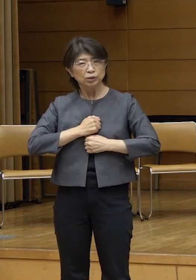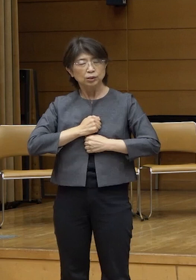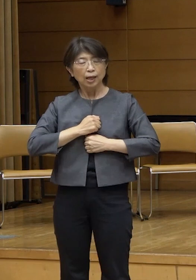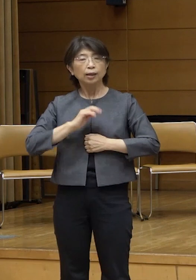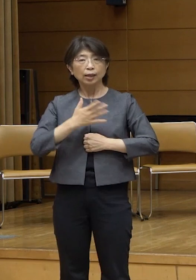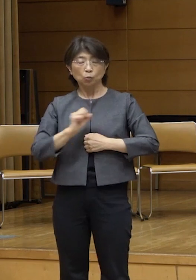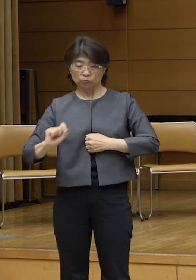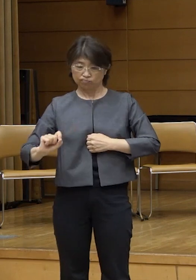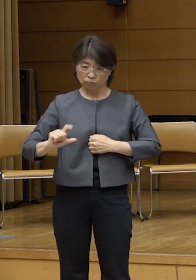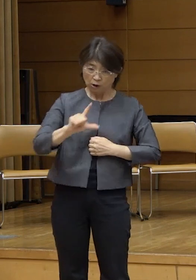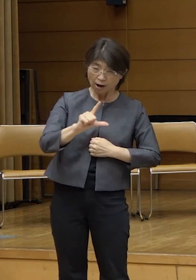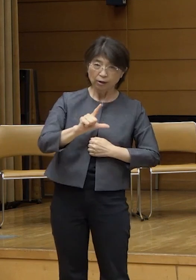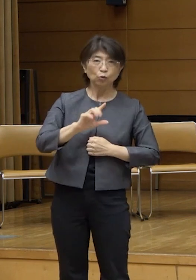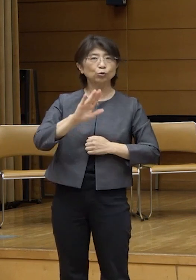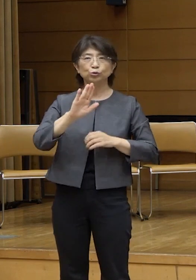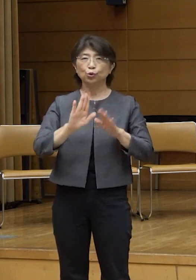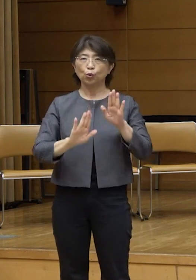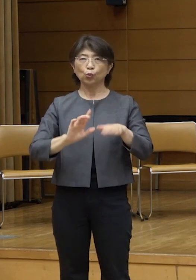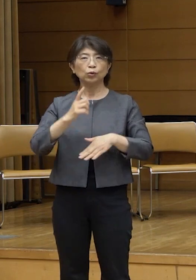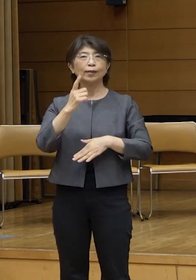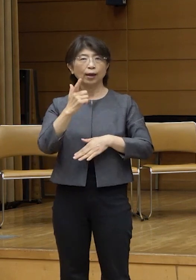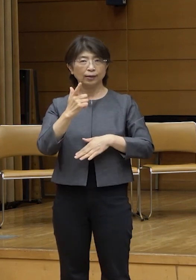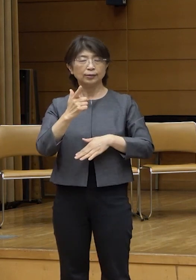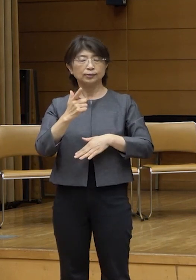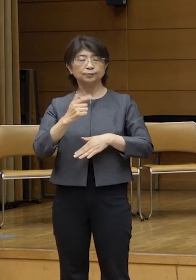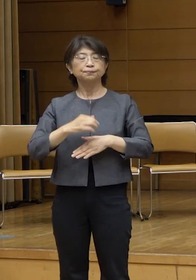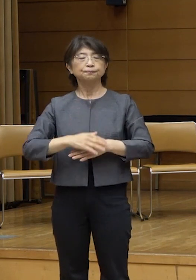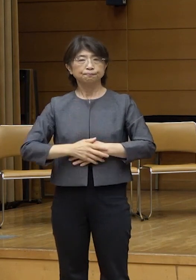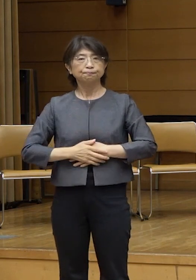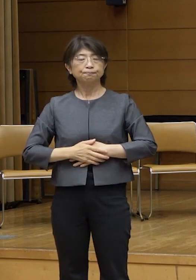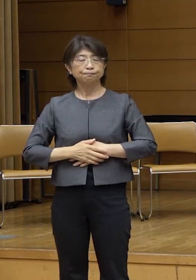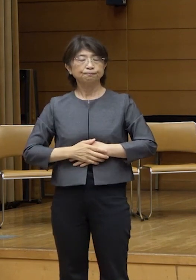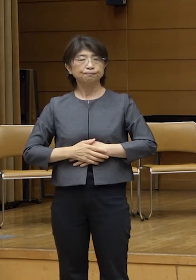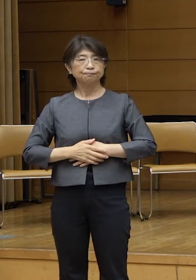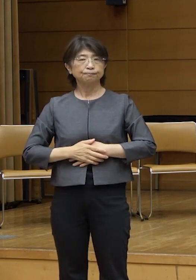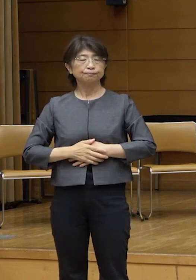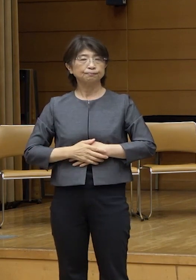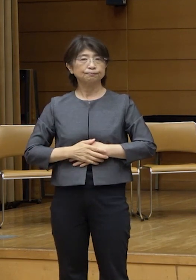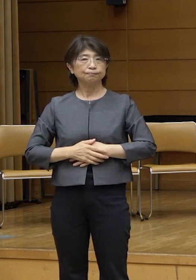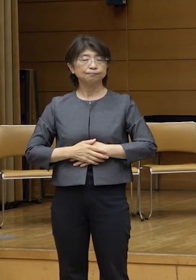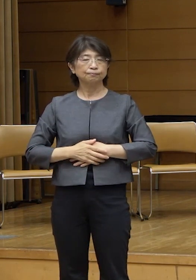こういう状況にはないと、こういった取りまとめとともに、